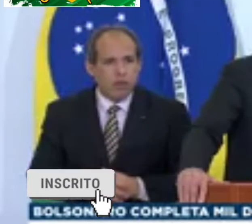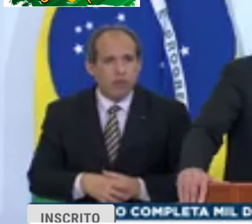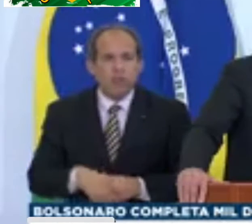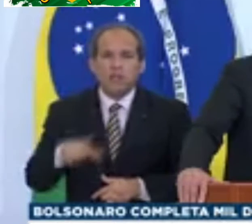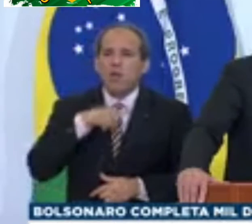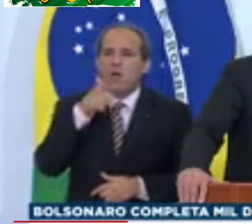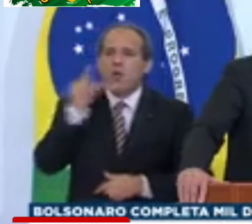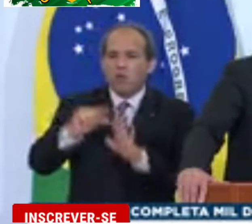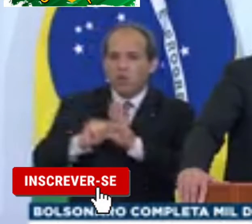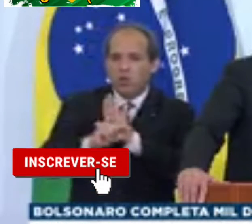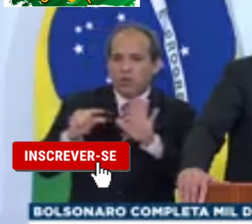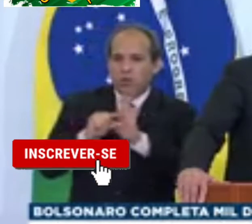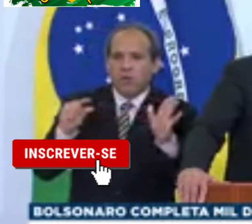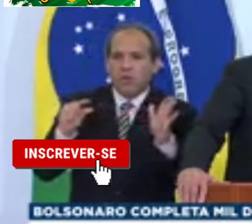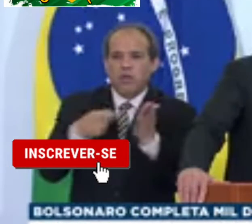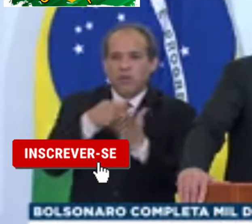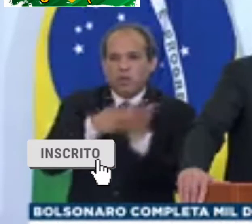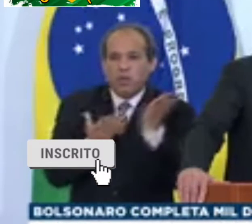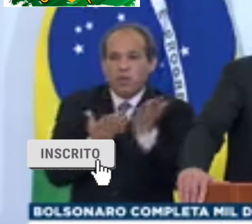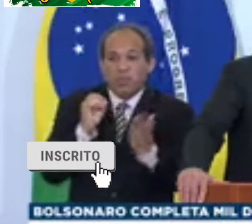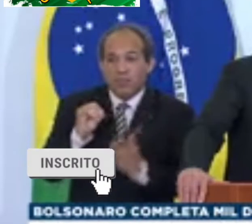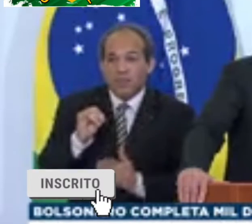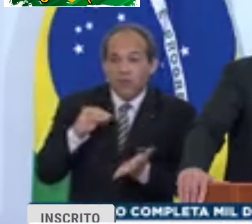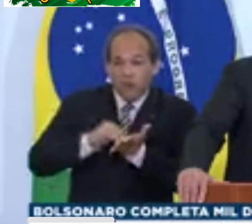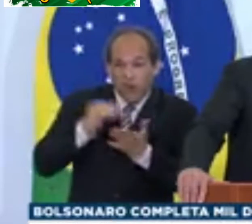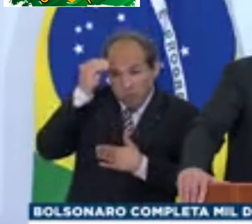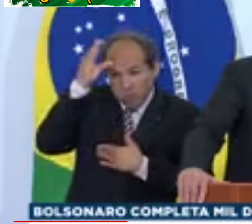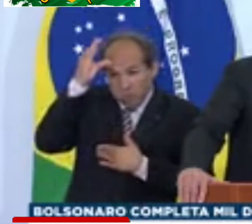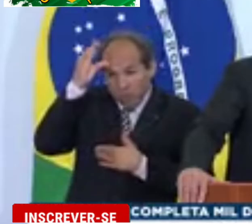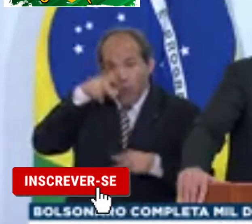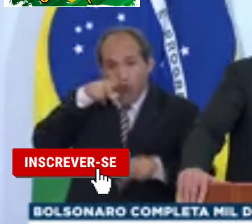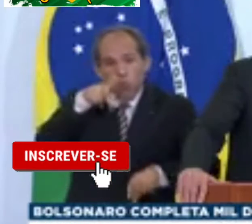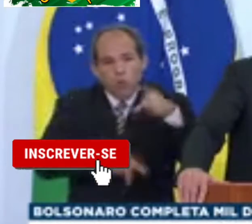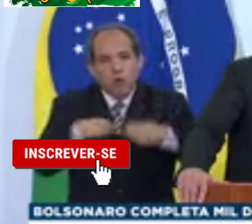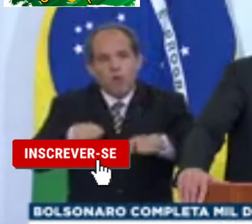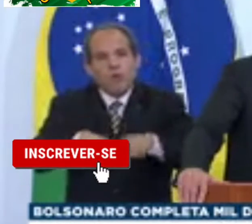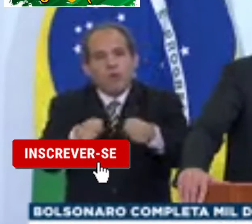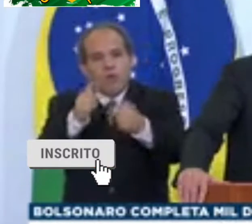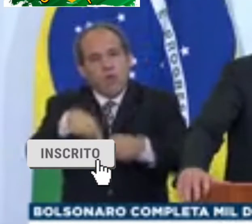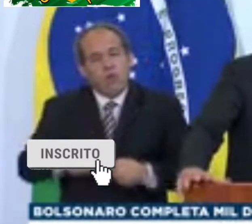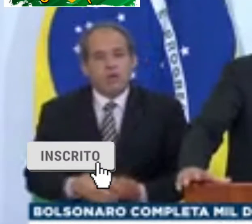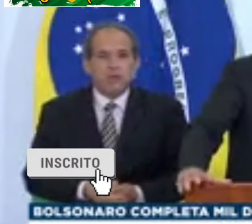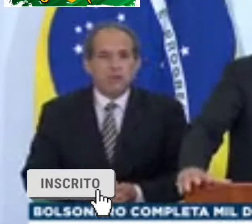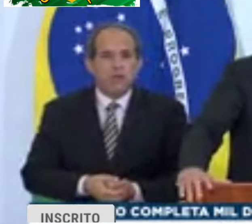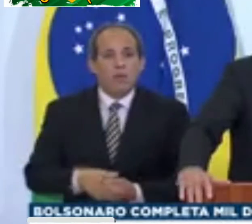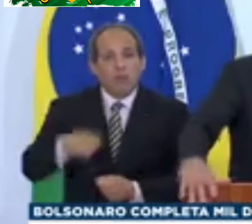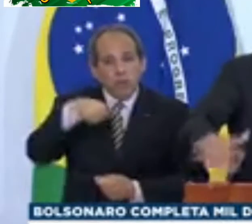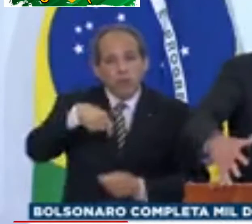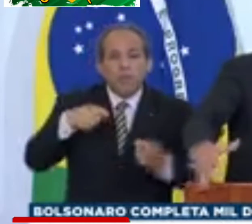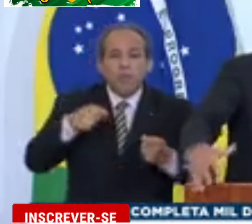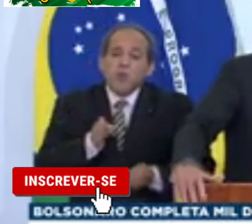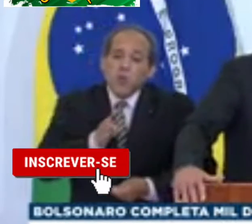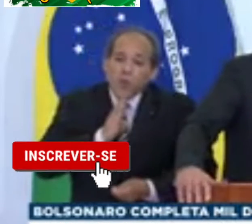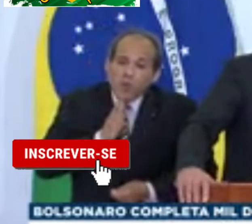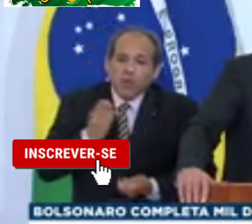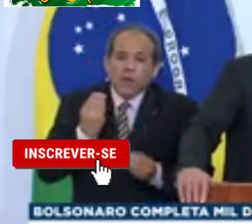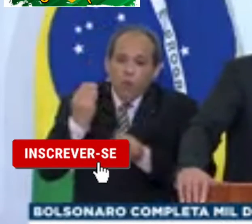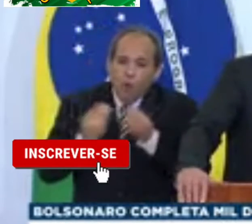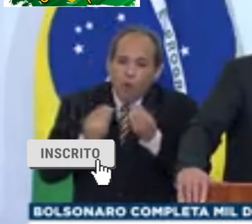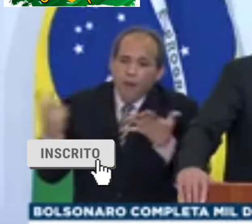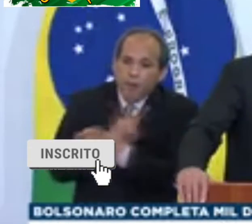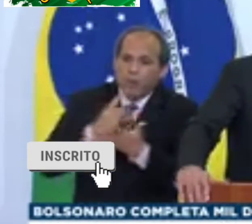passagem bíblica, Por falta de conhecimento, meu povo pereceu. Nós temos que ter conhecimento do que está